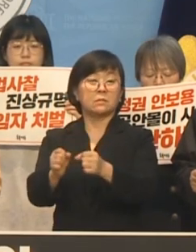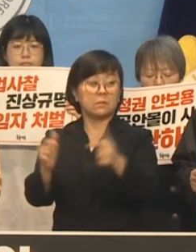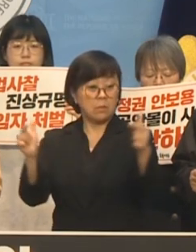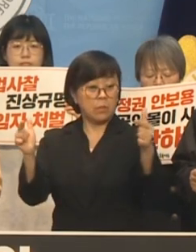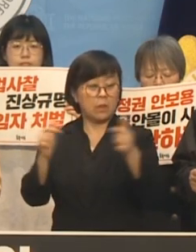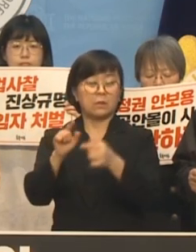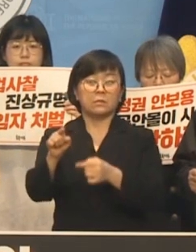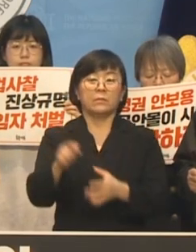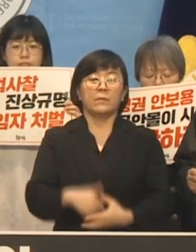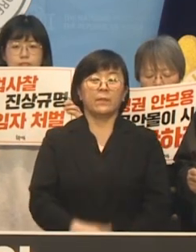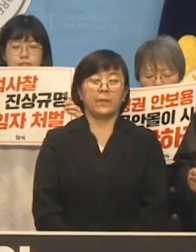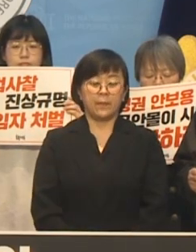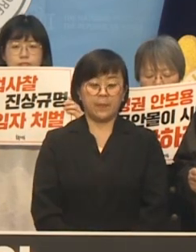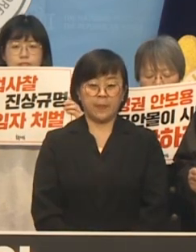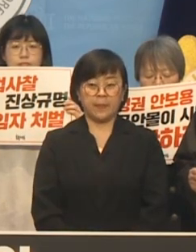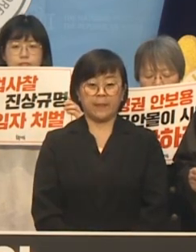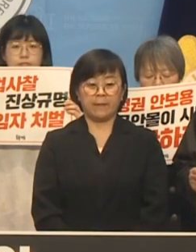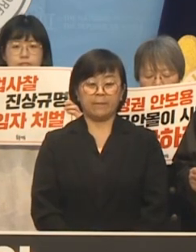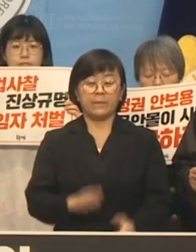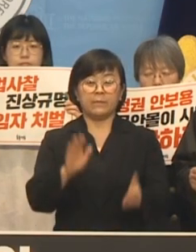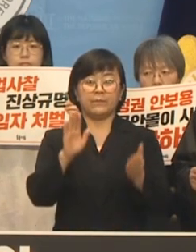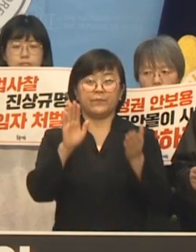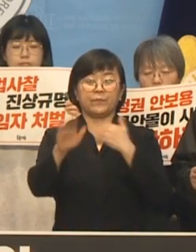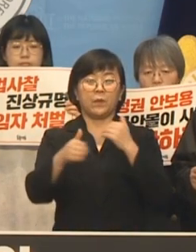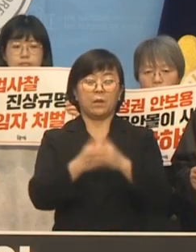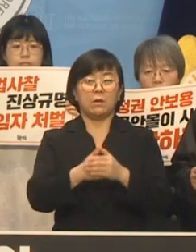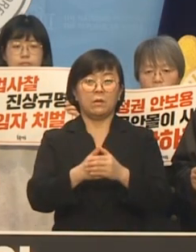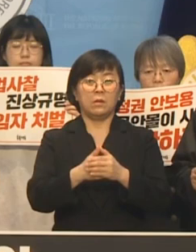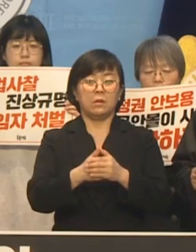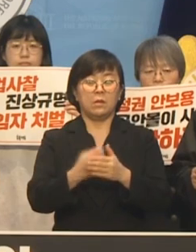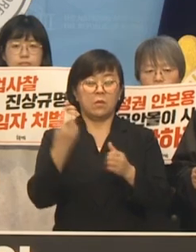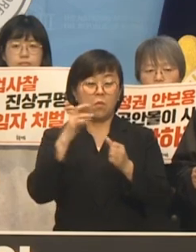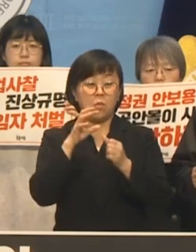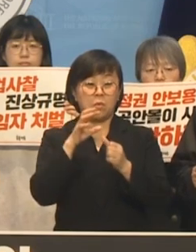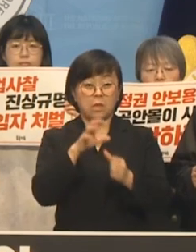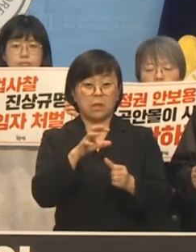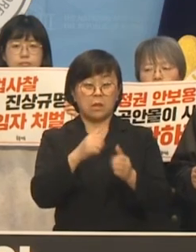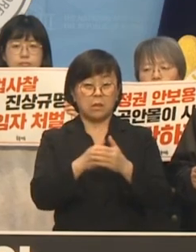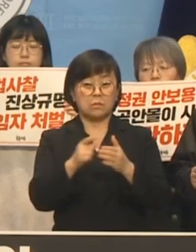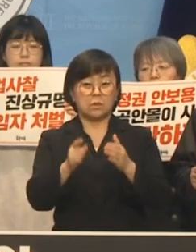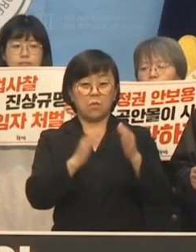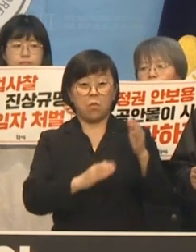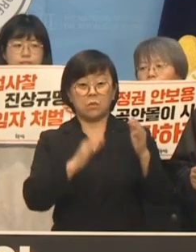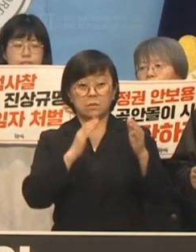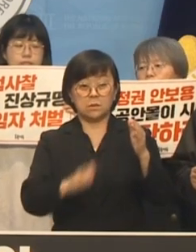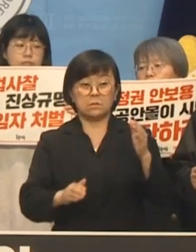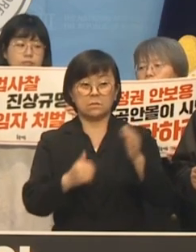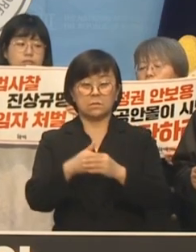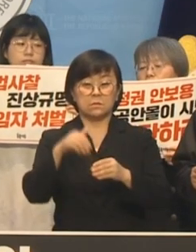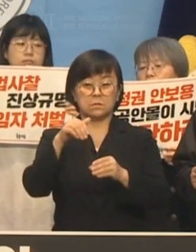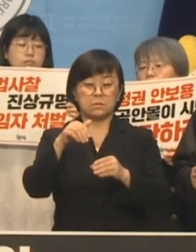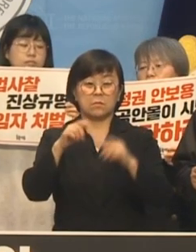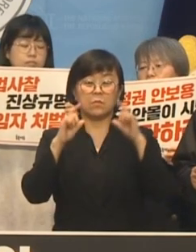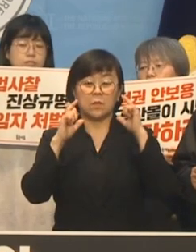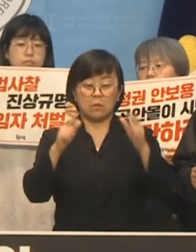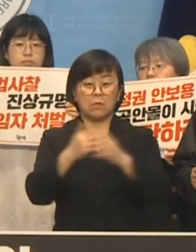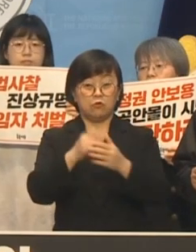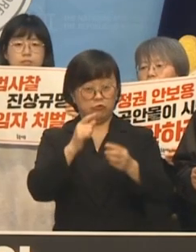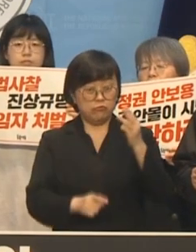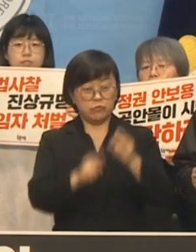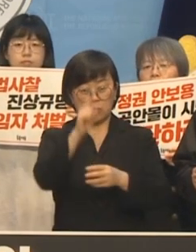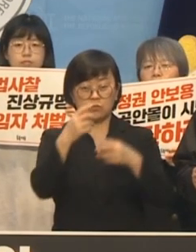조처를 비롯해서 이후에 공안 통치를 하겠다고 공식 선언한 윤석열